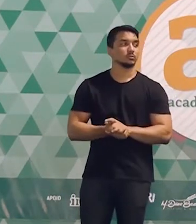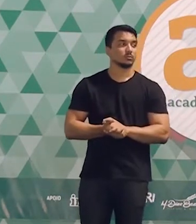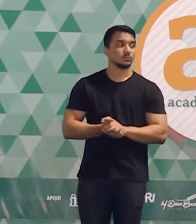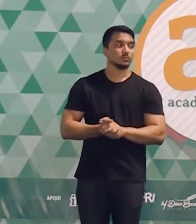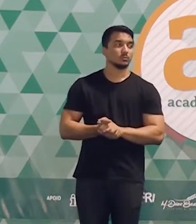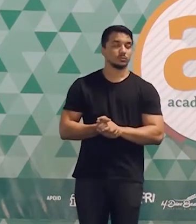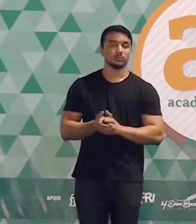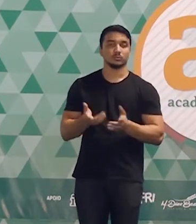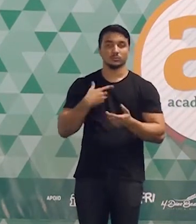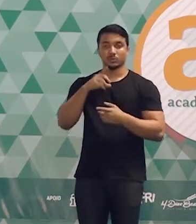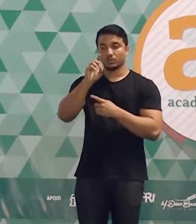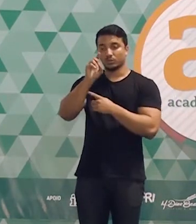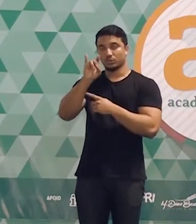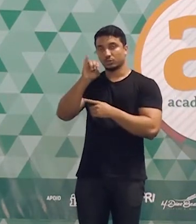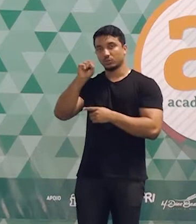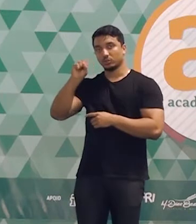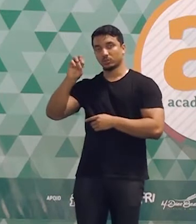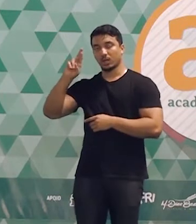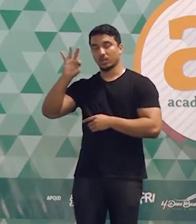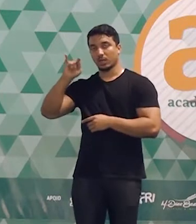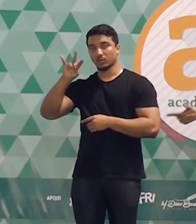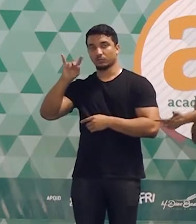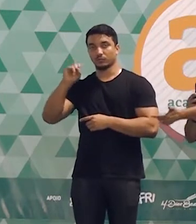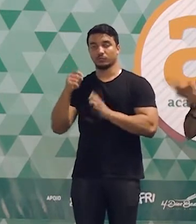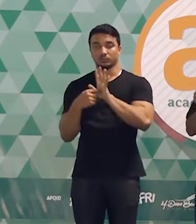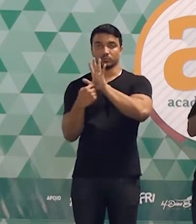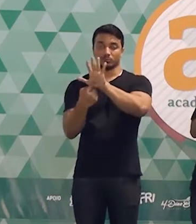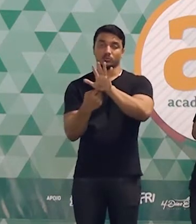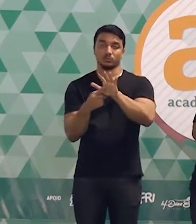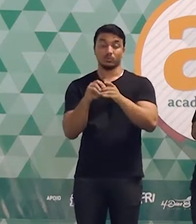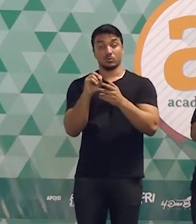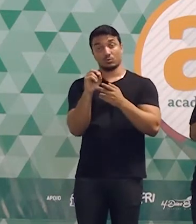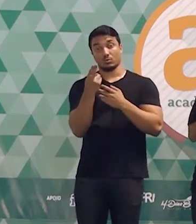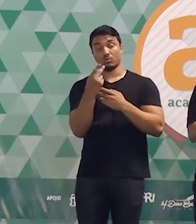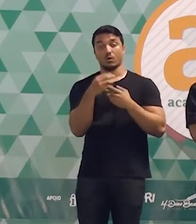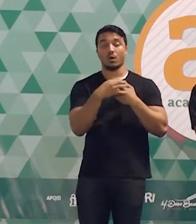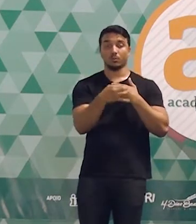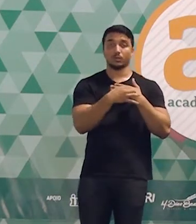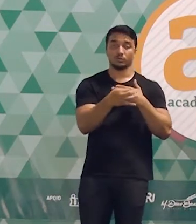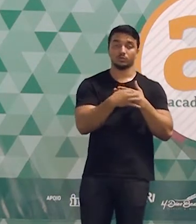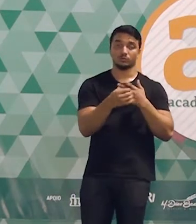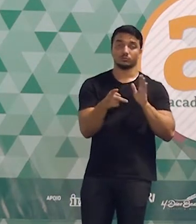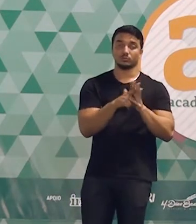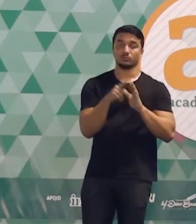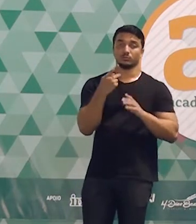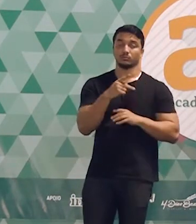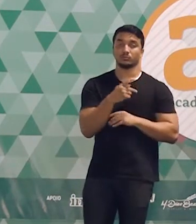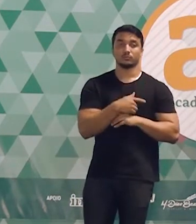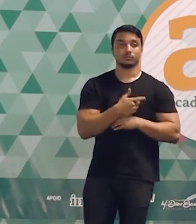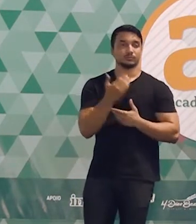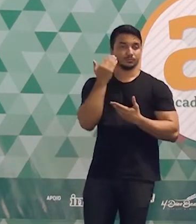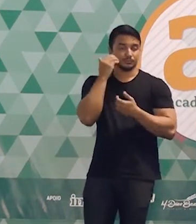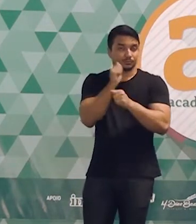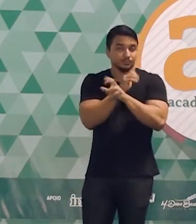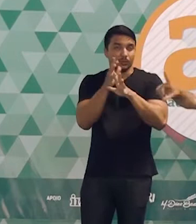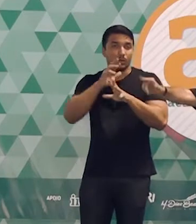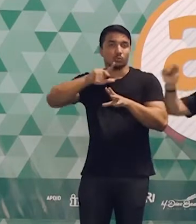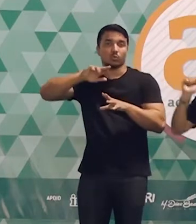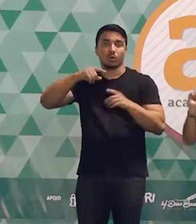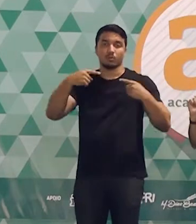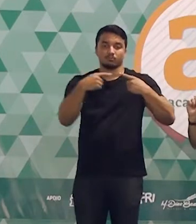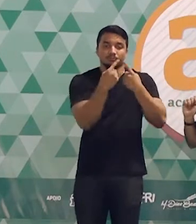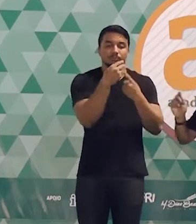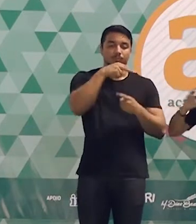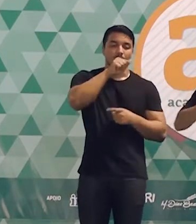texto? Dissertativo, expositivo ou argumentativo. Compreende? Mas não é